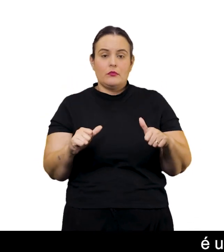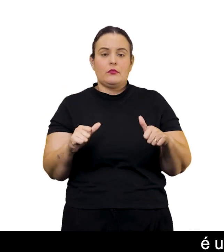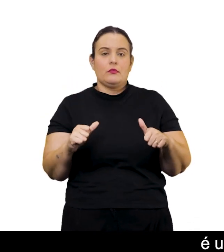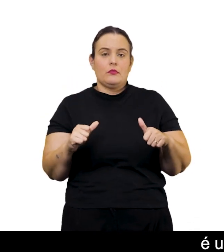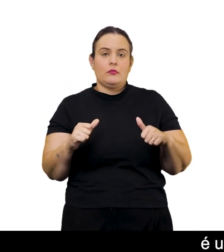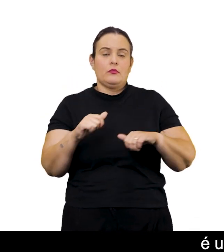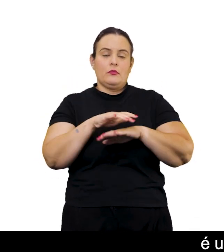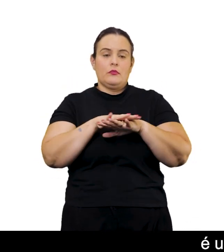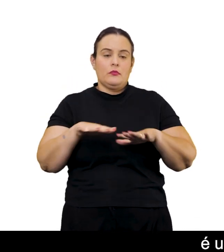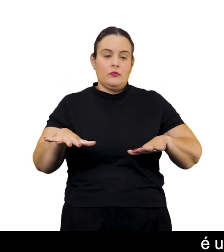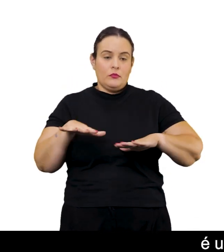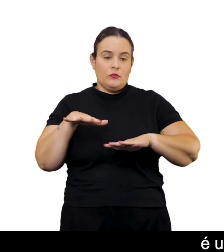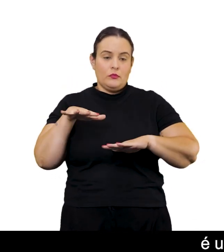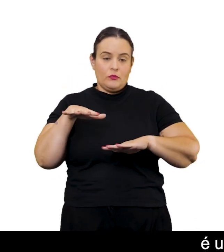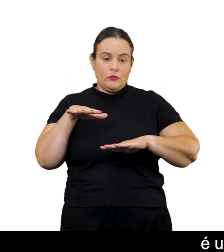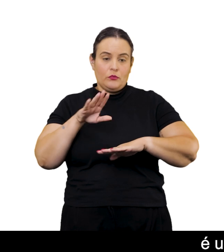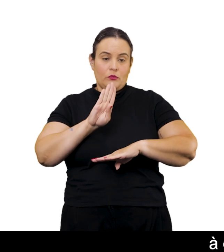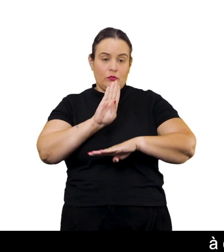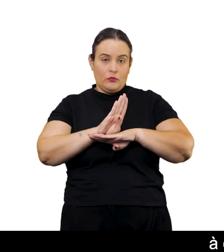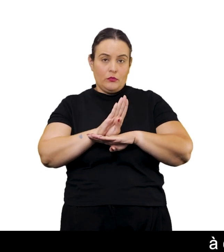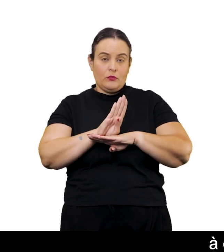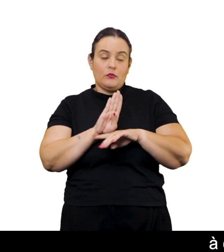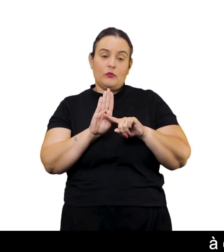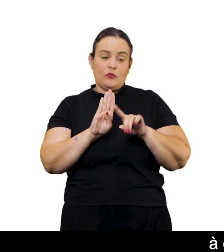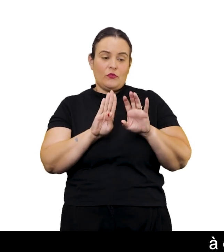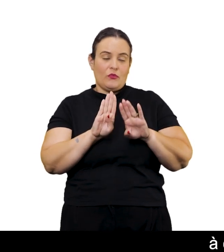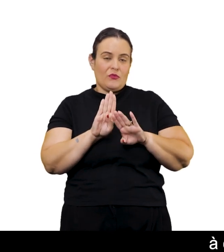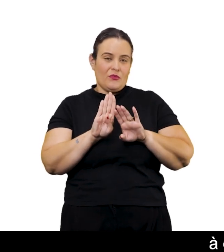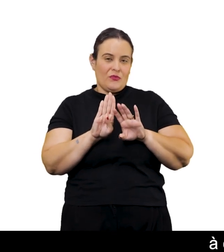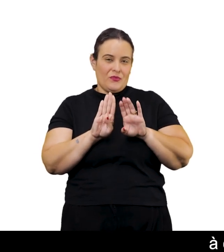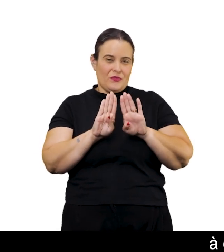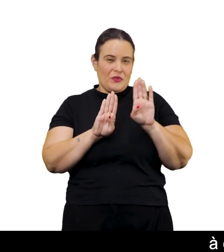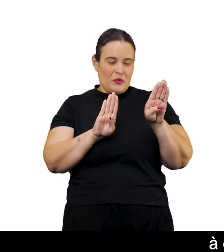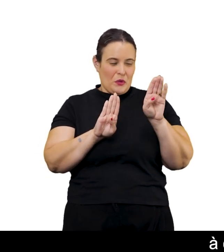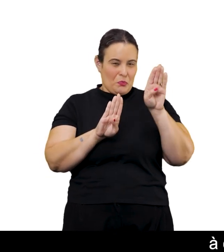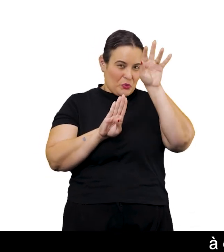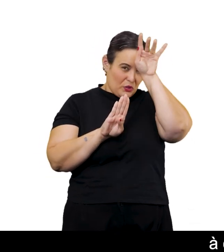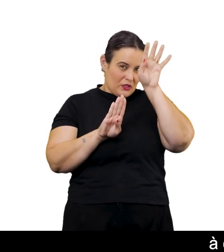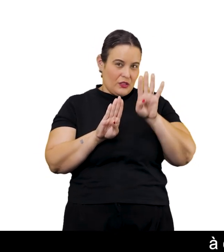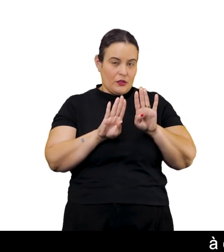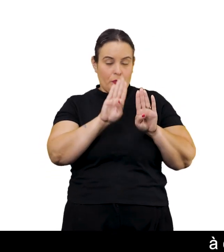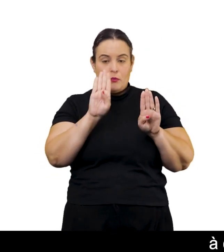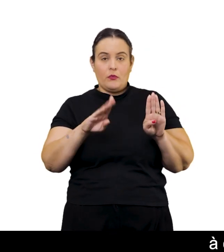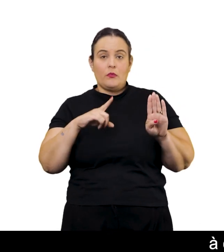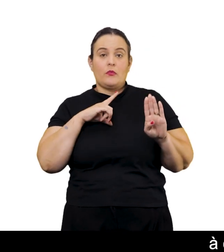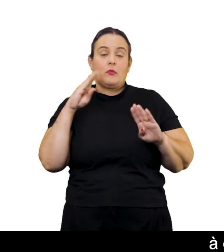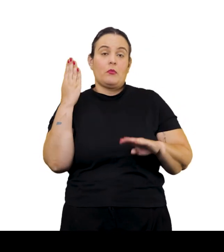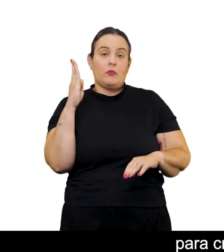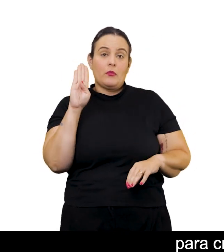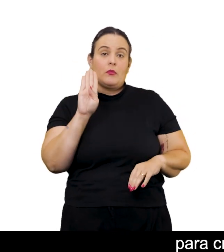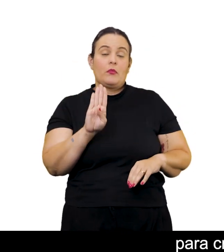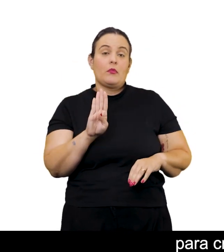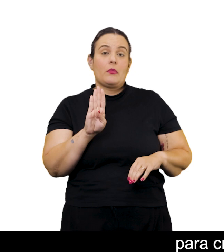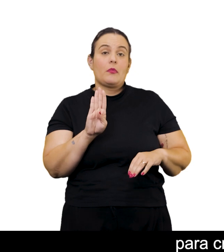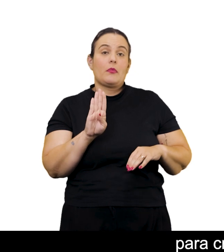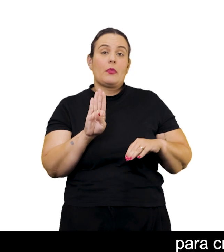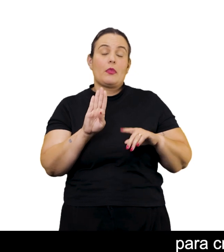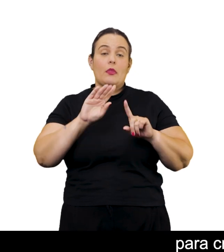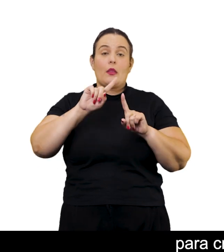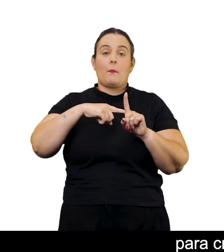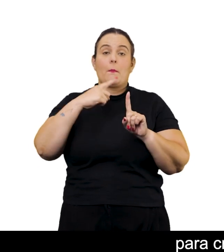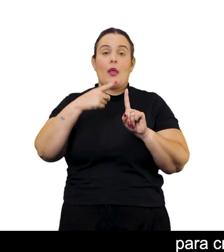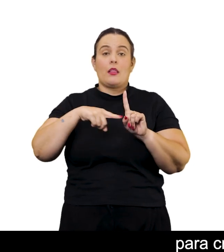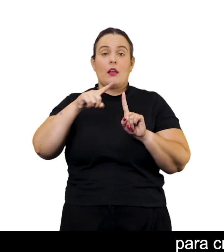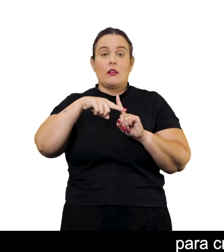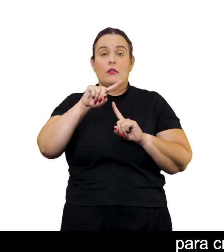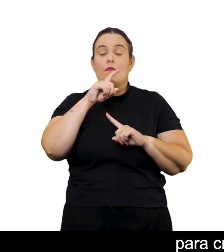escultura que está no chão do espaço expositivo, à esquerda de Bichinha, e combina madeira e bananas verdes para criar uma